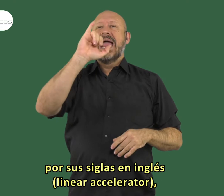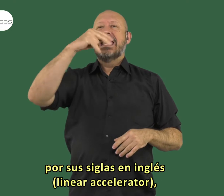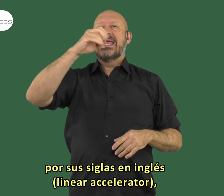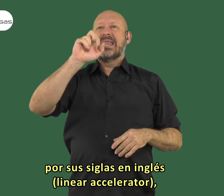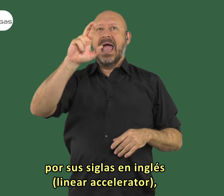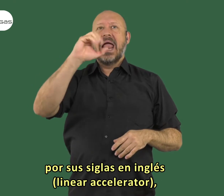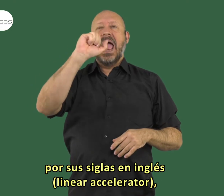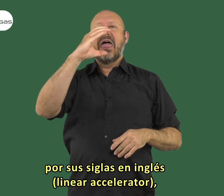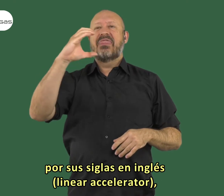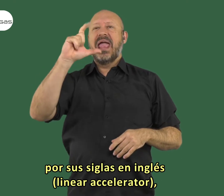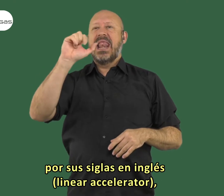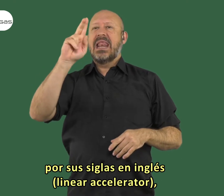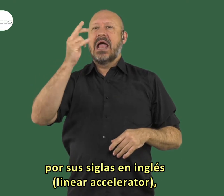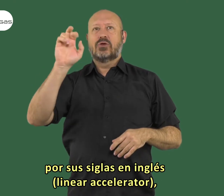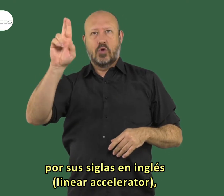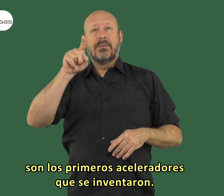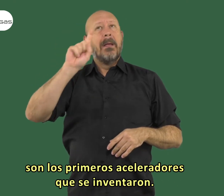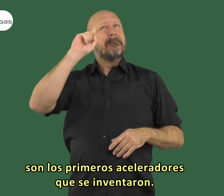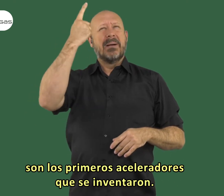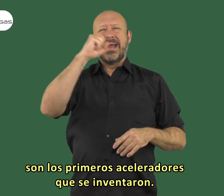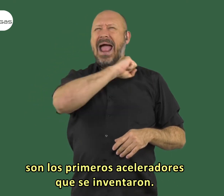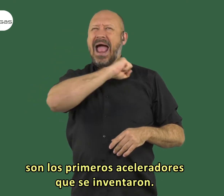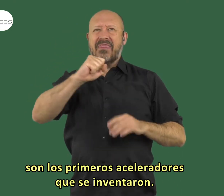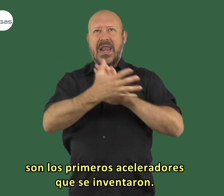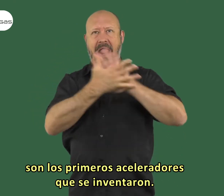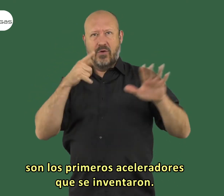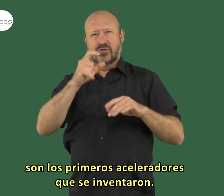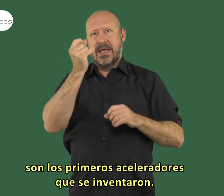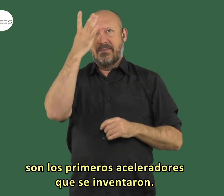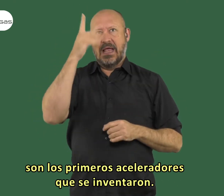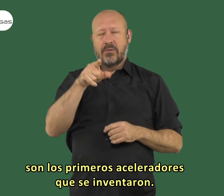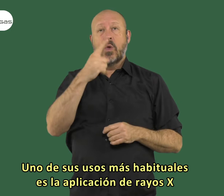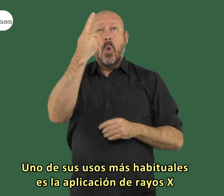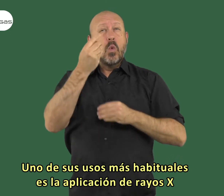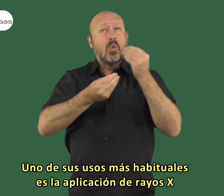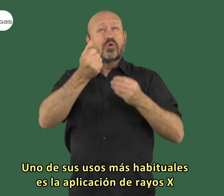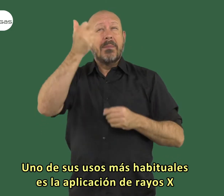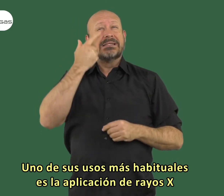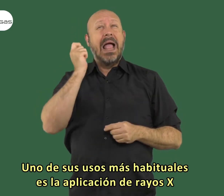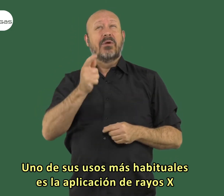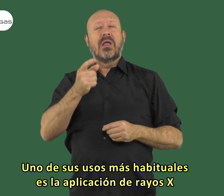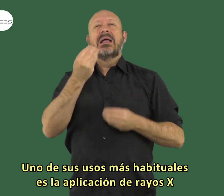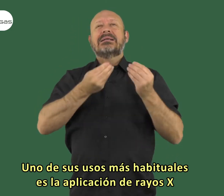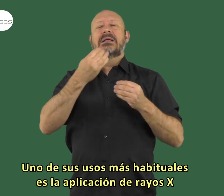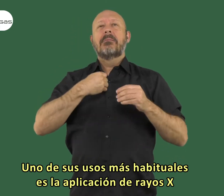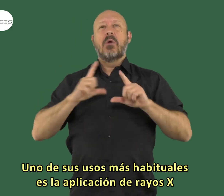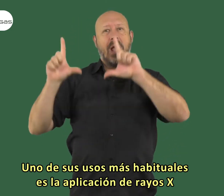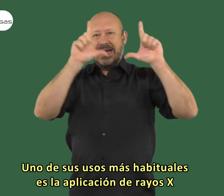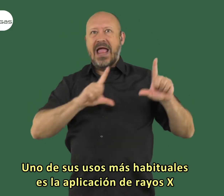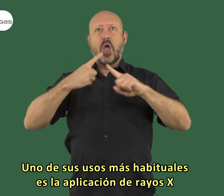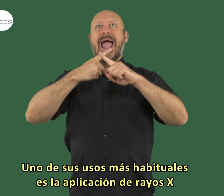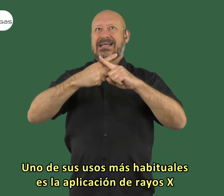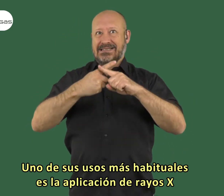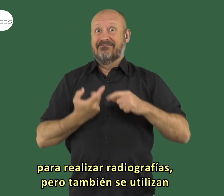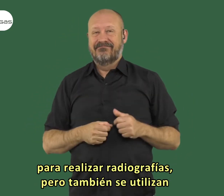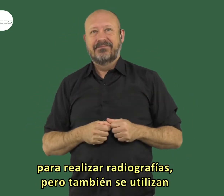siglas en inglés, Linear Accelerator. Son los primeros aceleradores que se inventaron. Uno de sus usos más habituales es la aplicación de